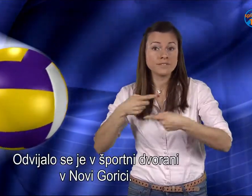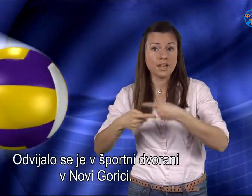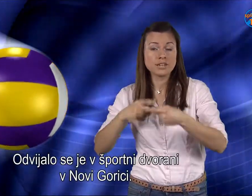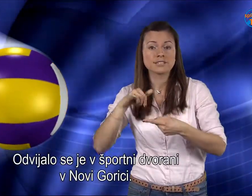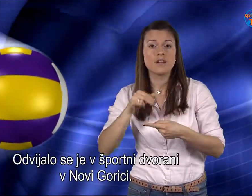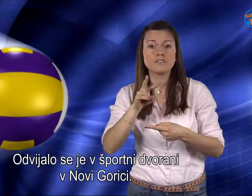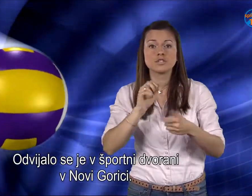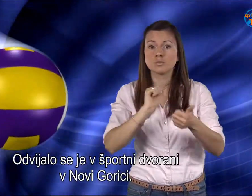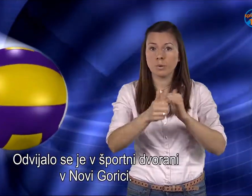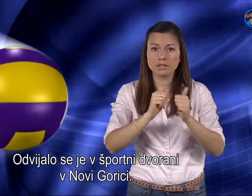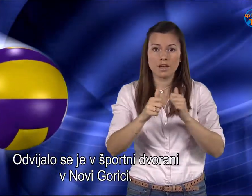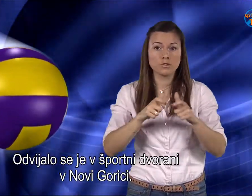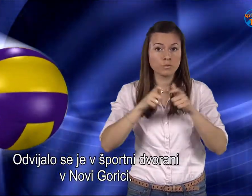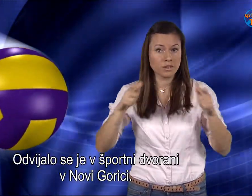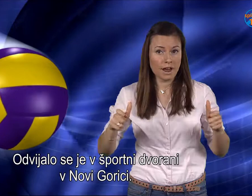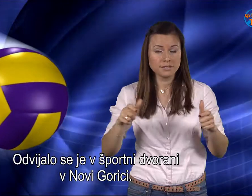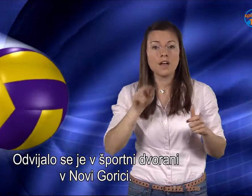Odvijalo se je v športni dvorani v Novi Gorici.